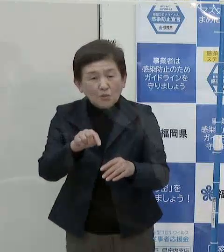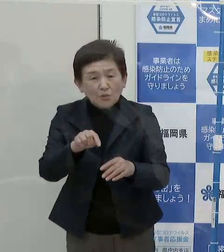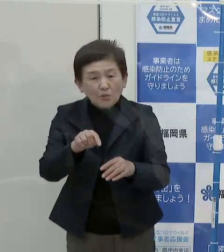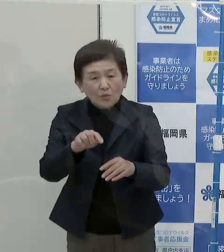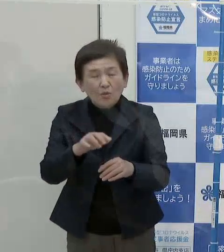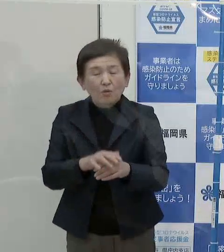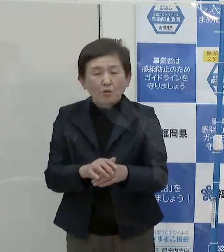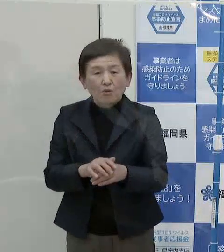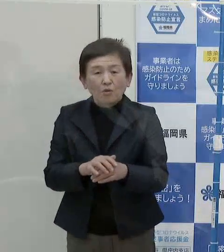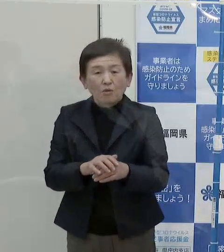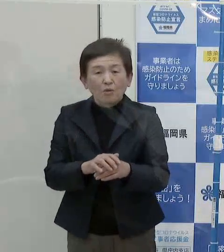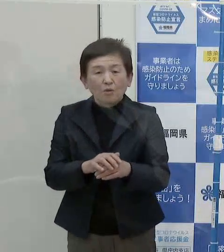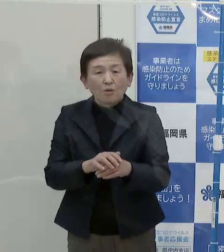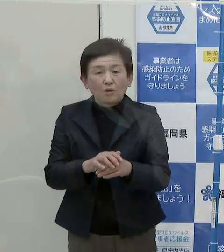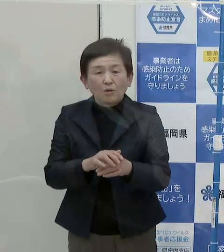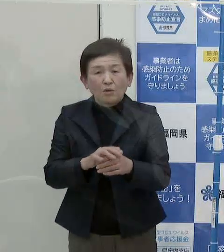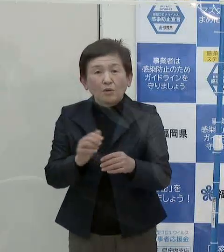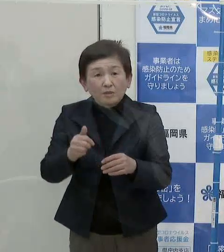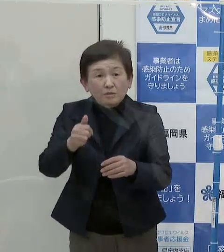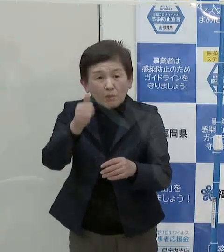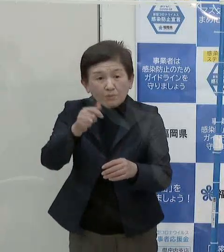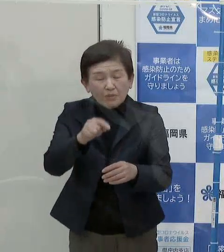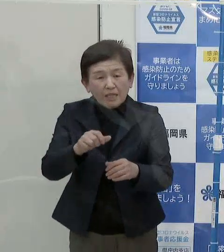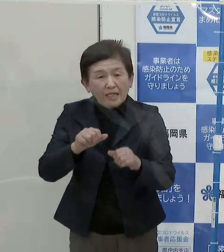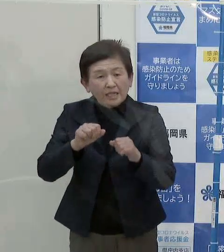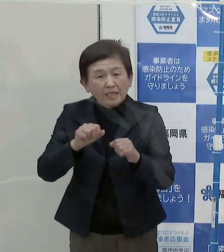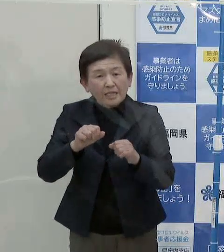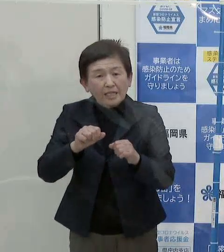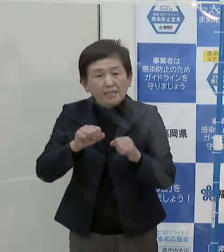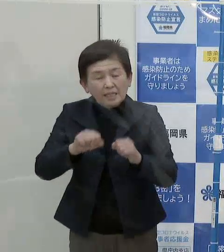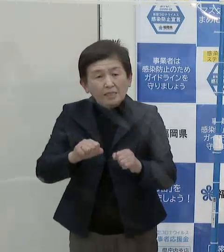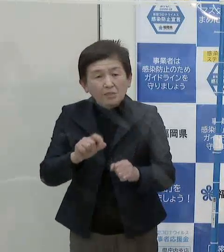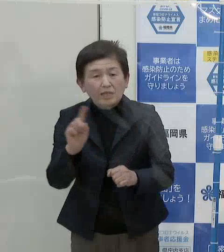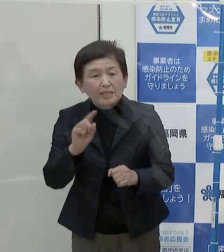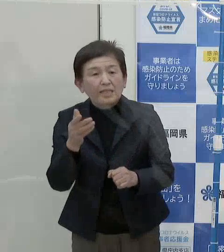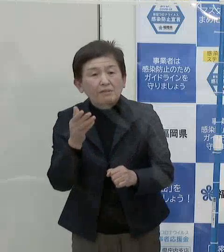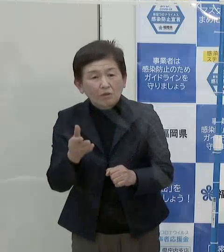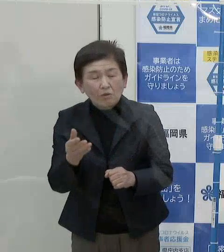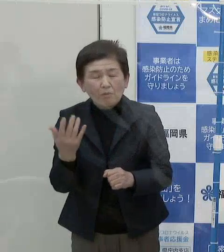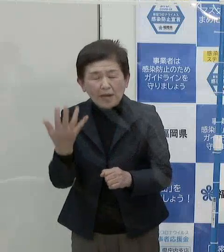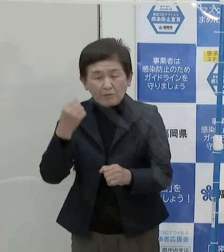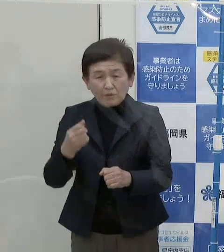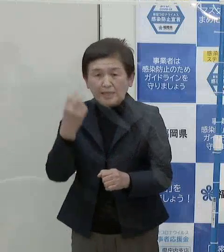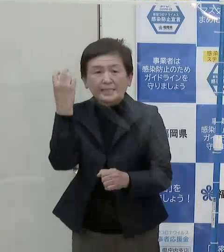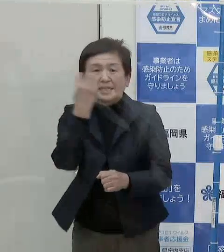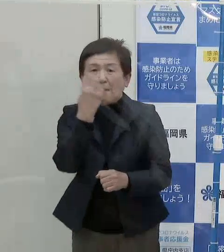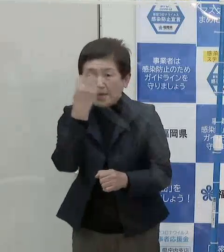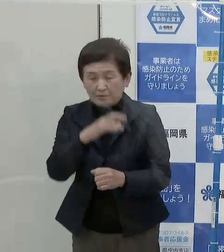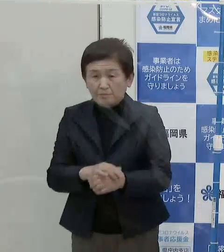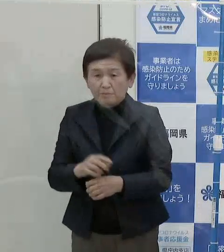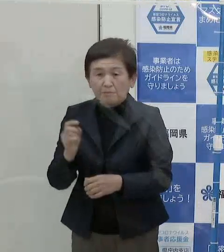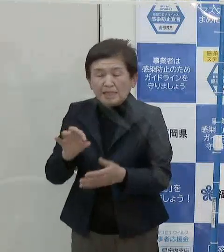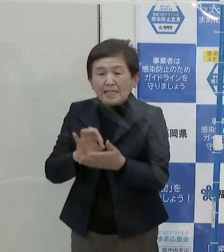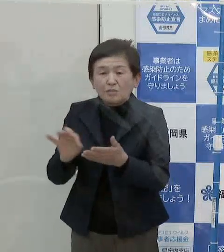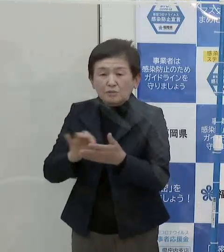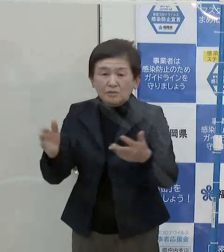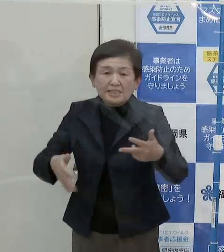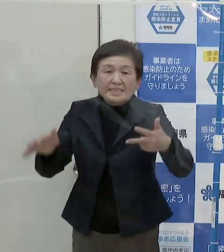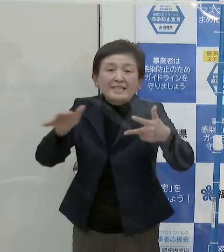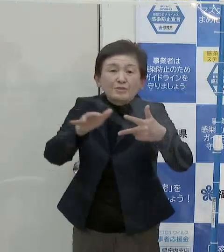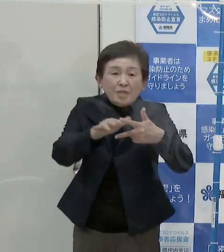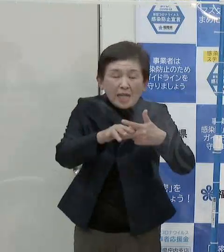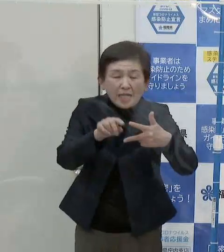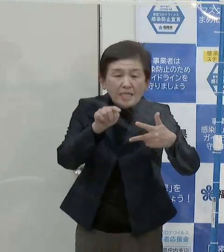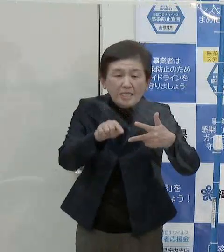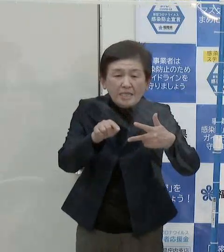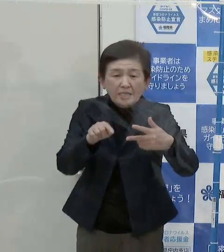うことを言っておられるのか、それらを踏まえていただく、そして利用する施設が行